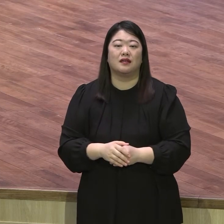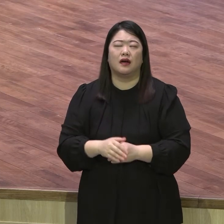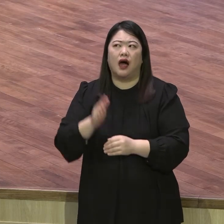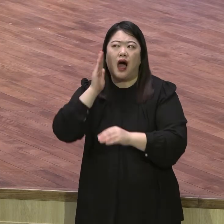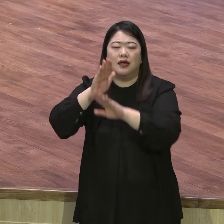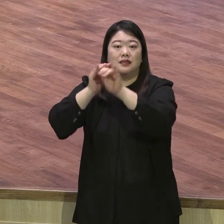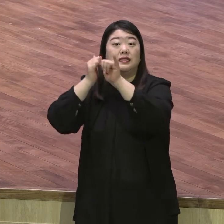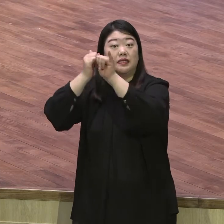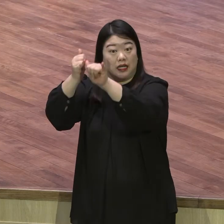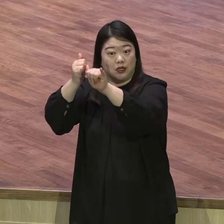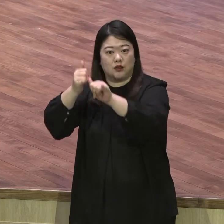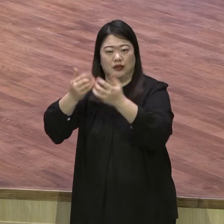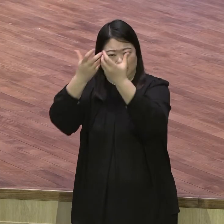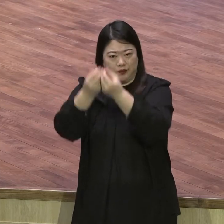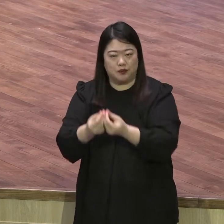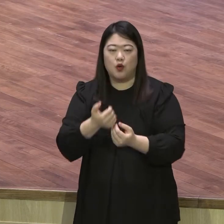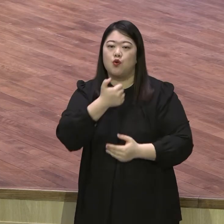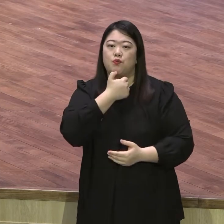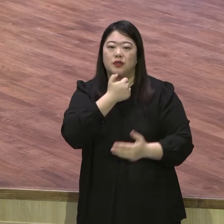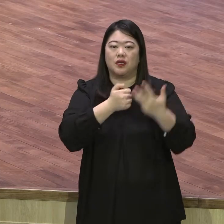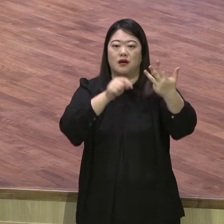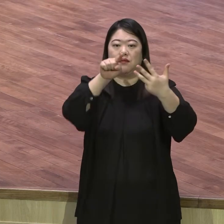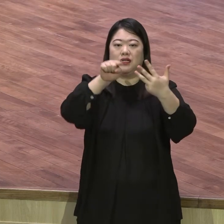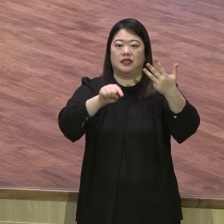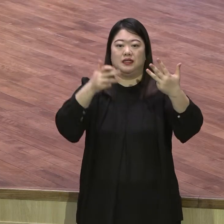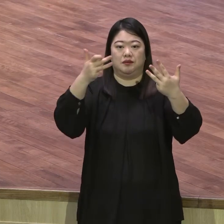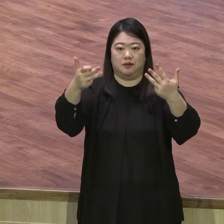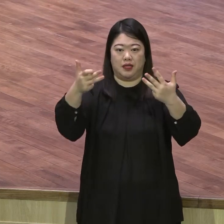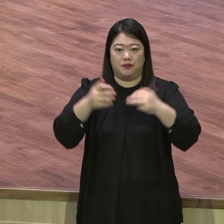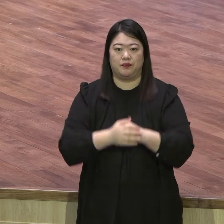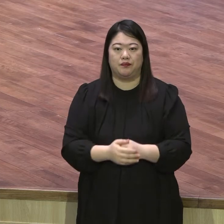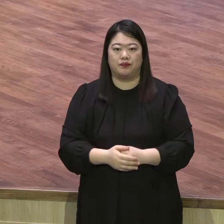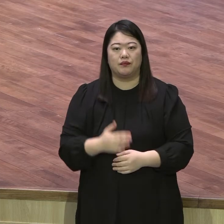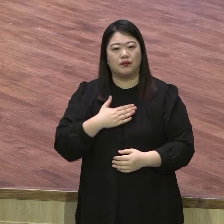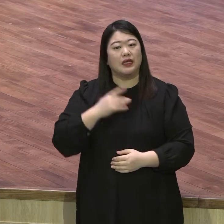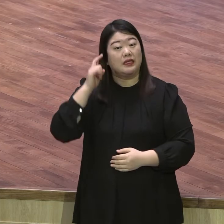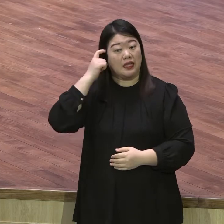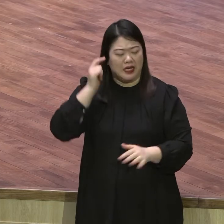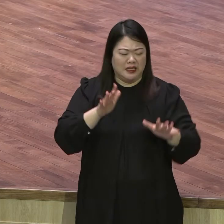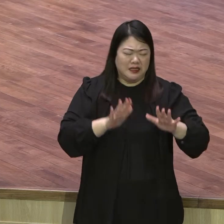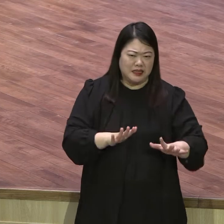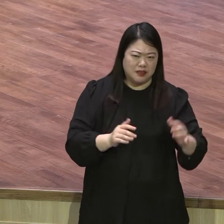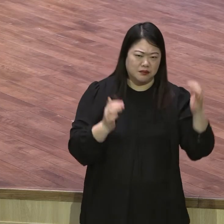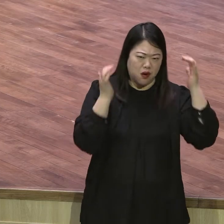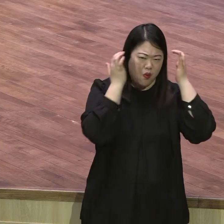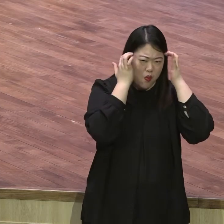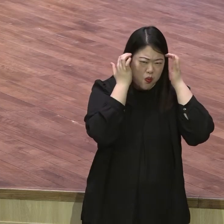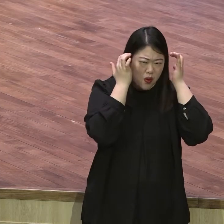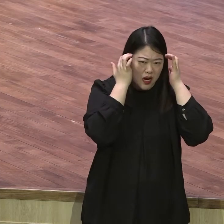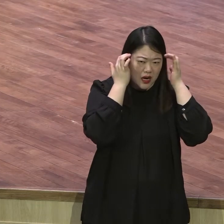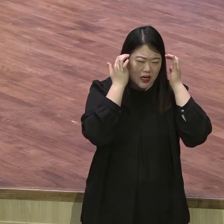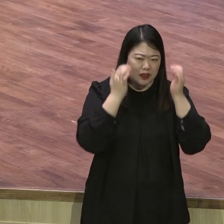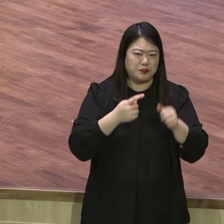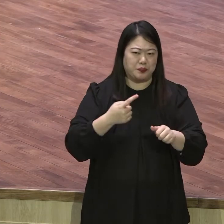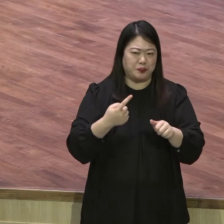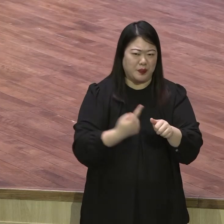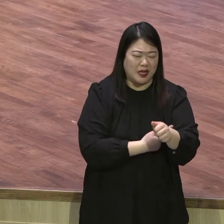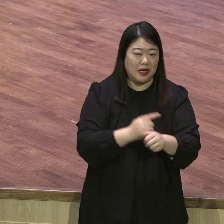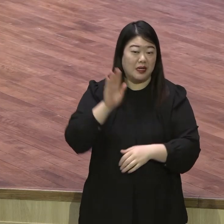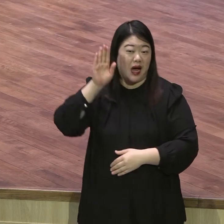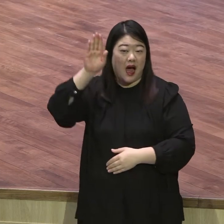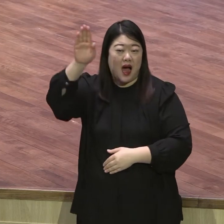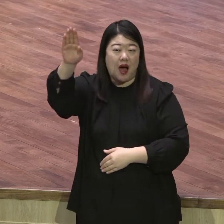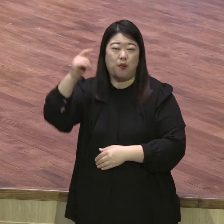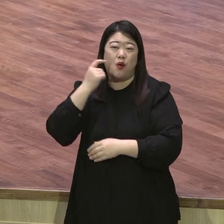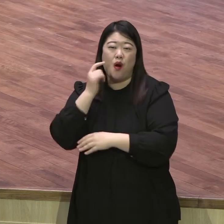있어요. 로마서 8장 18절에 사도 바울 이런 고백합니다. 생각하건대 현재의 고난은 장차 우리에게 나타날